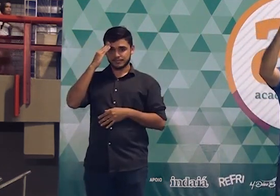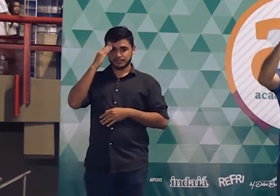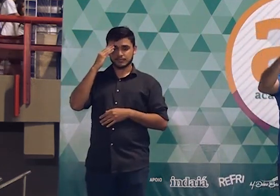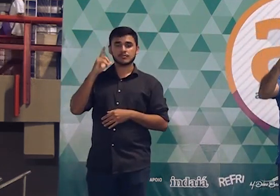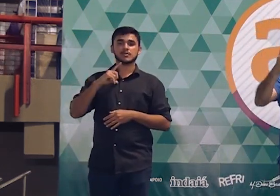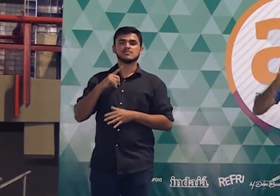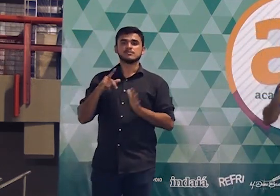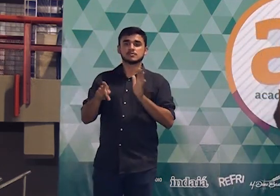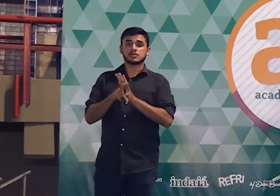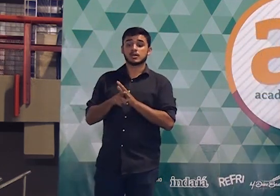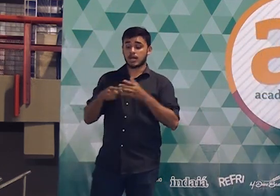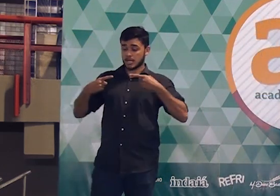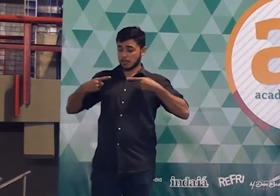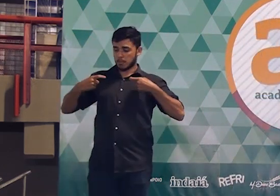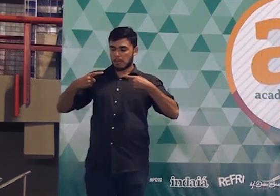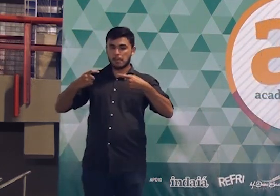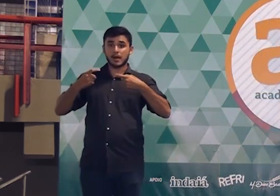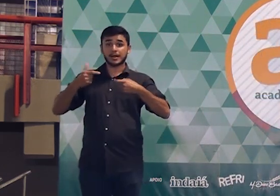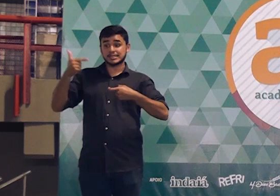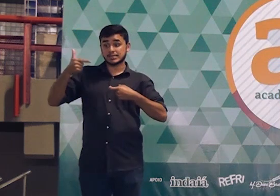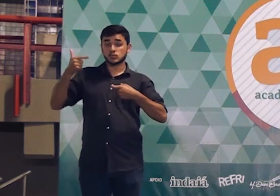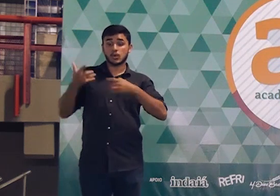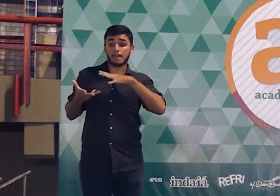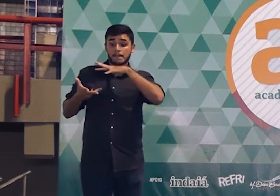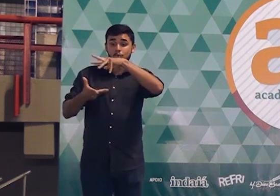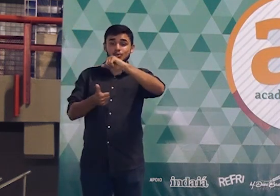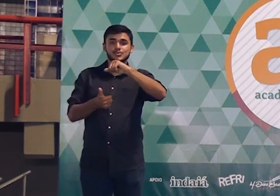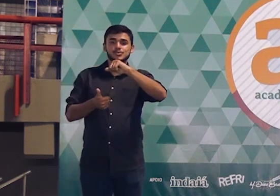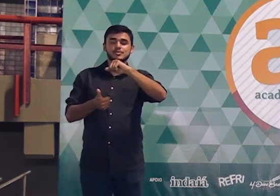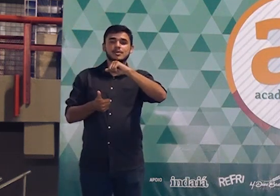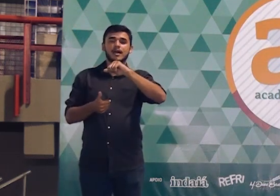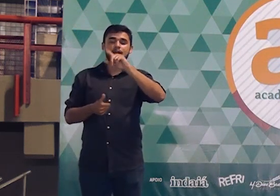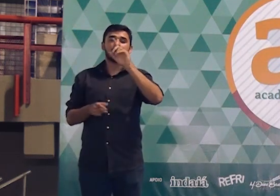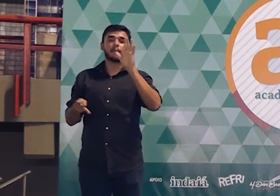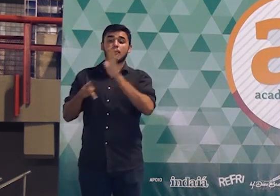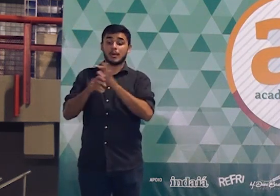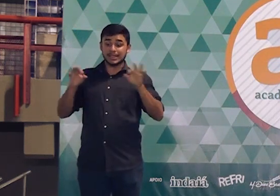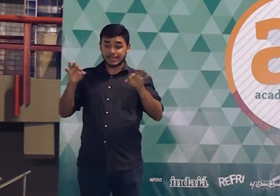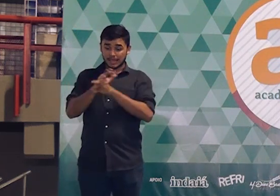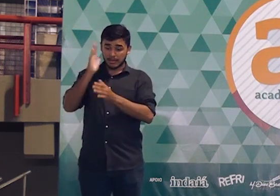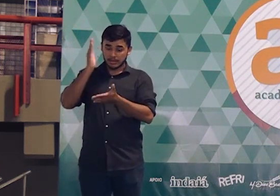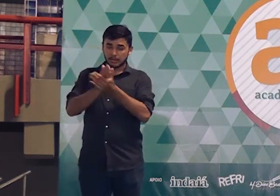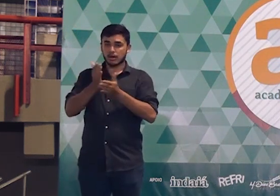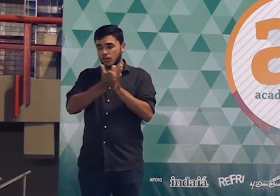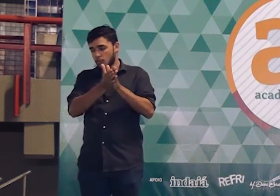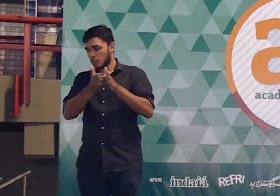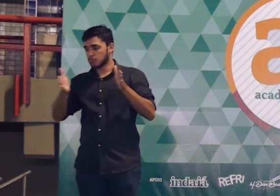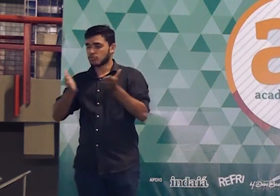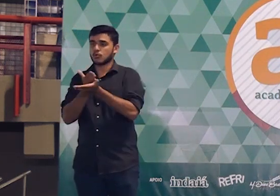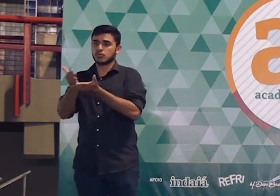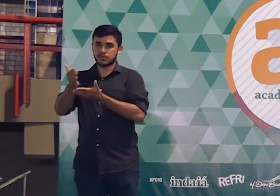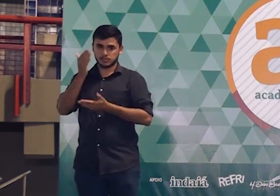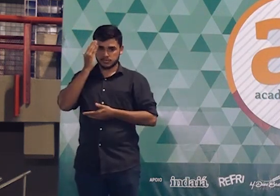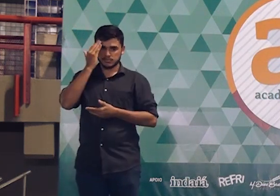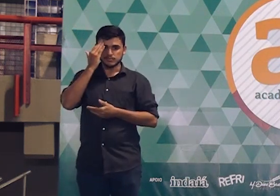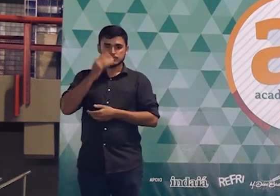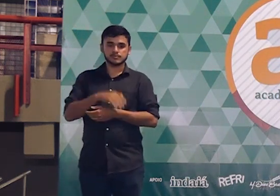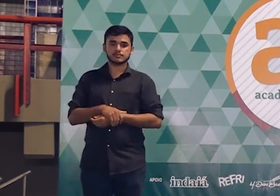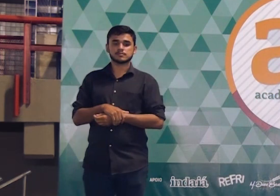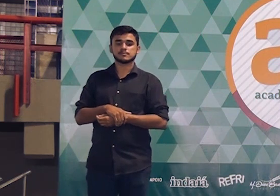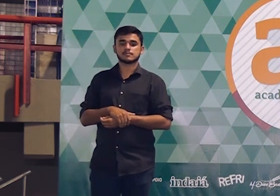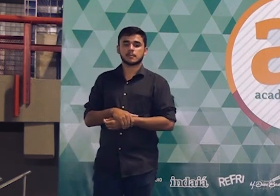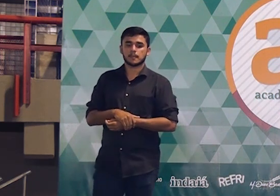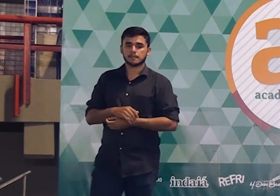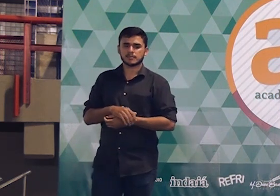Pós Segunda Guerra Mundial. Beleza? Pós Segunda Guerra Mundial. Ei, só uma dúvida. Eu posso falar em